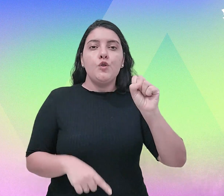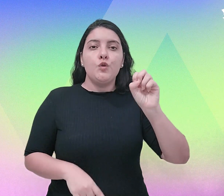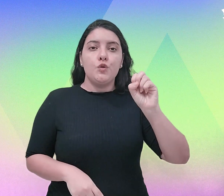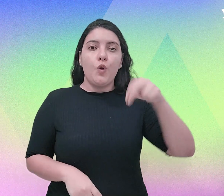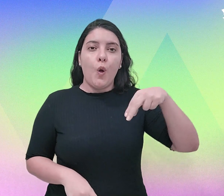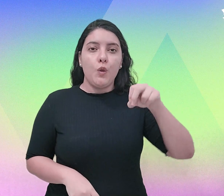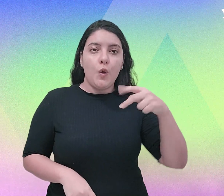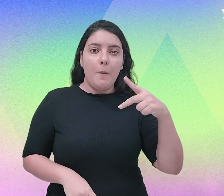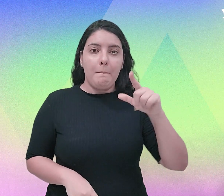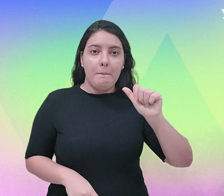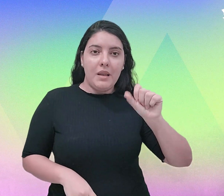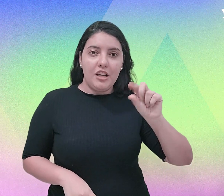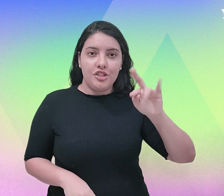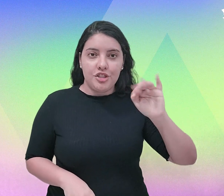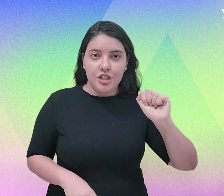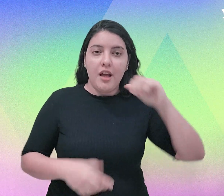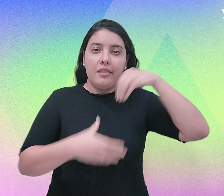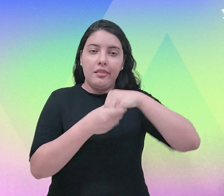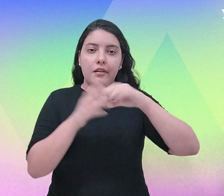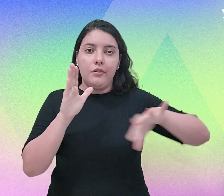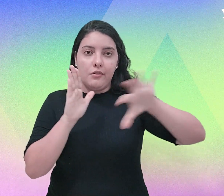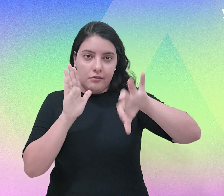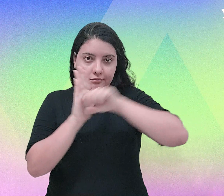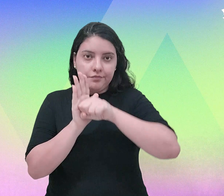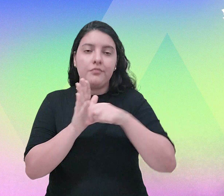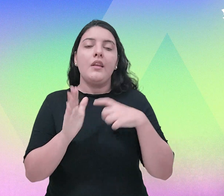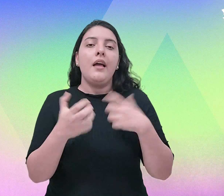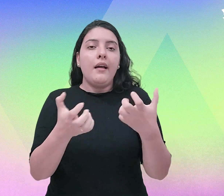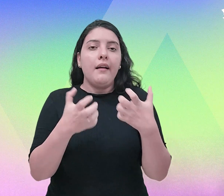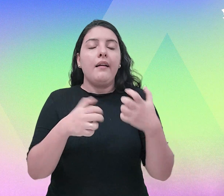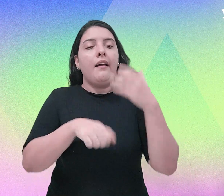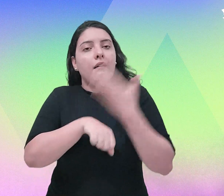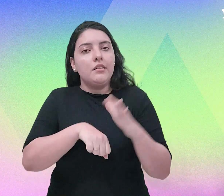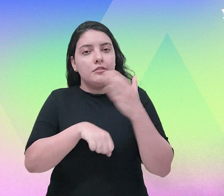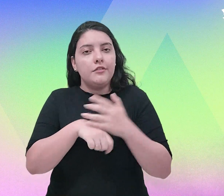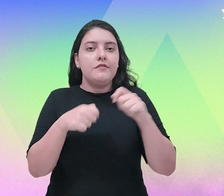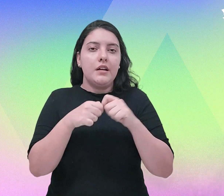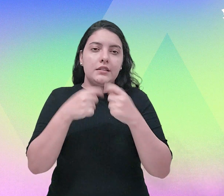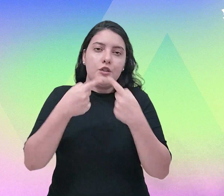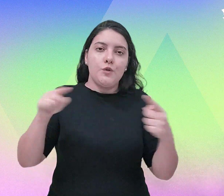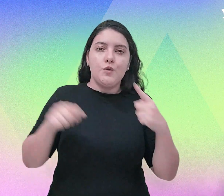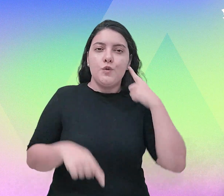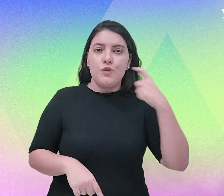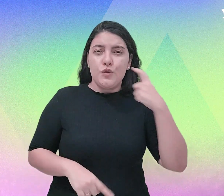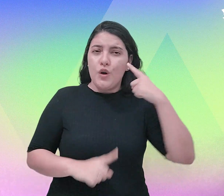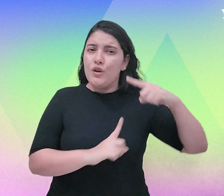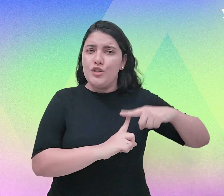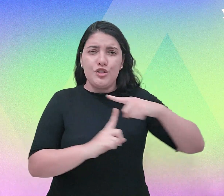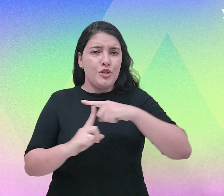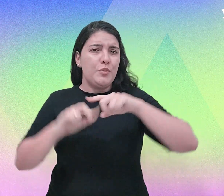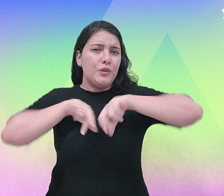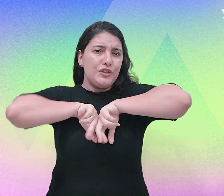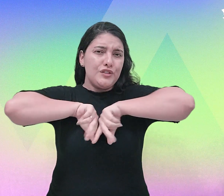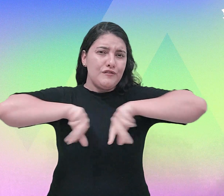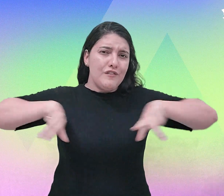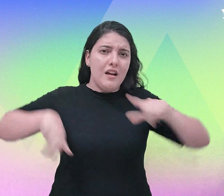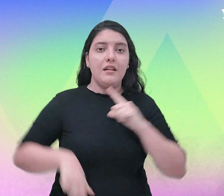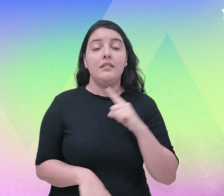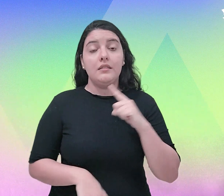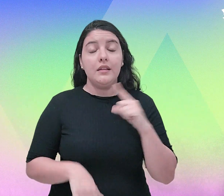audiovisual busca-se aqui realizar um exercício de criação de trilha sonora nas diferentes tipologias além